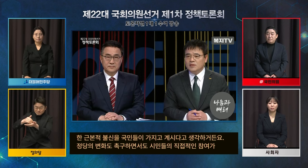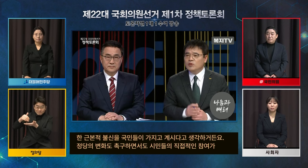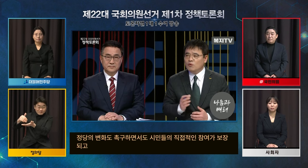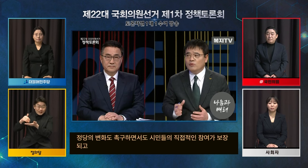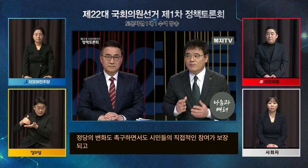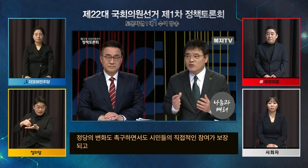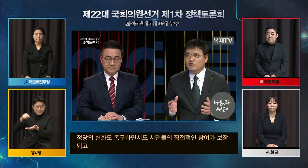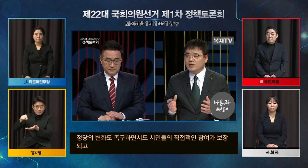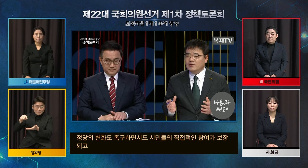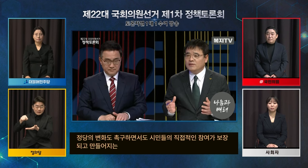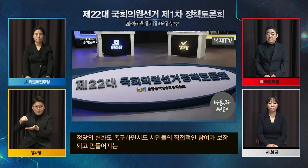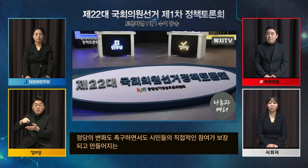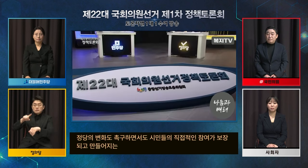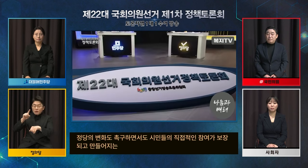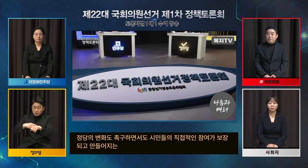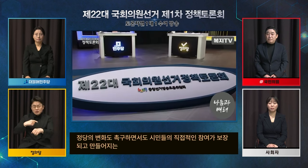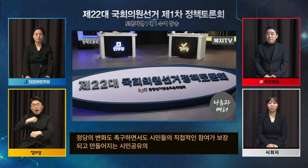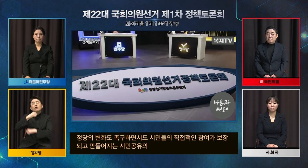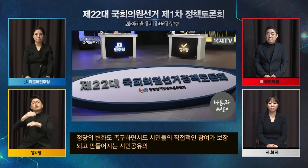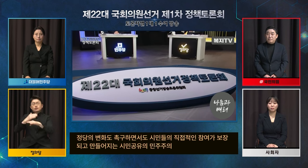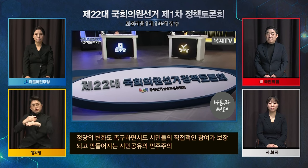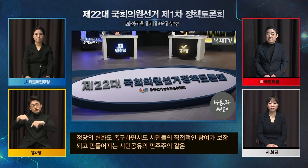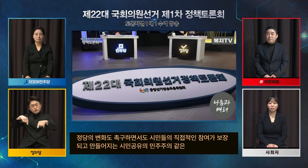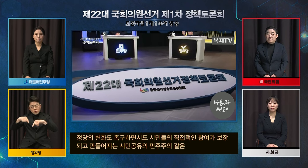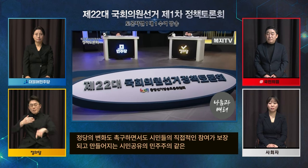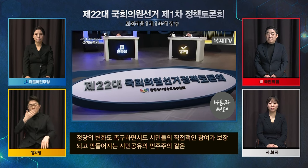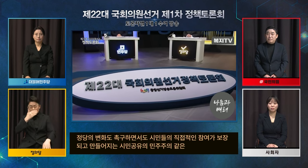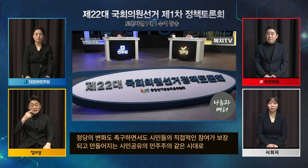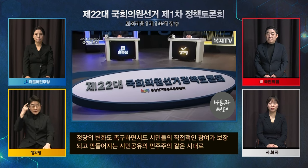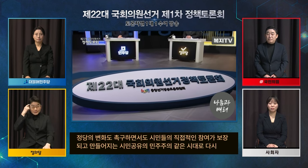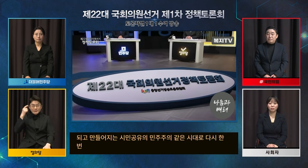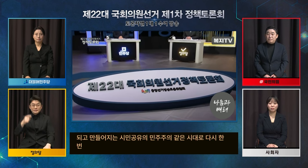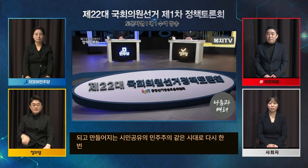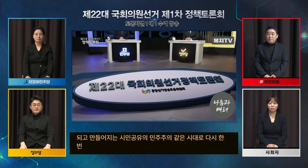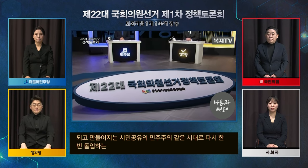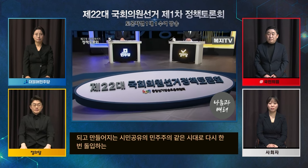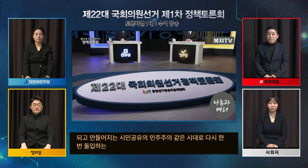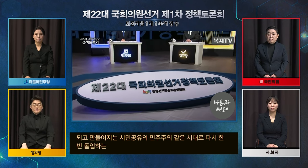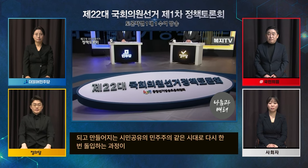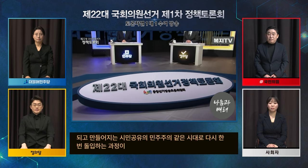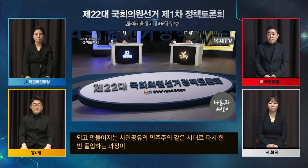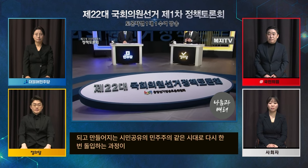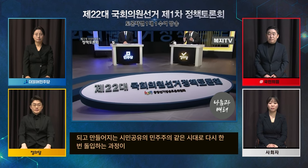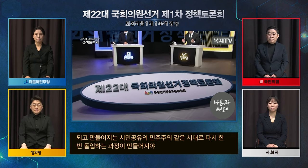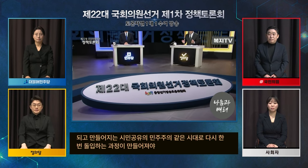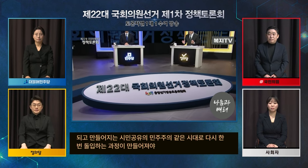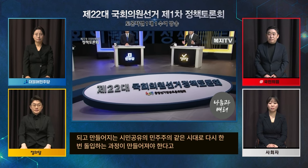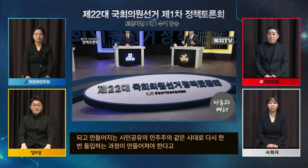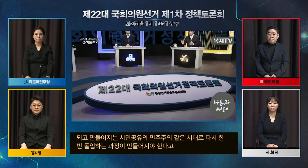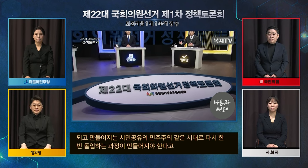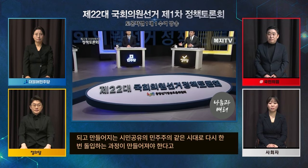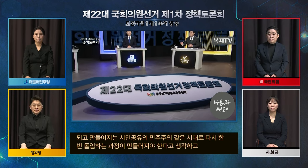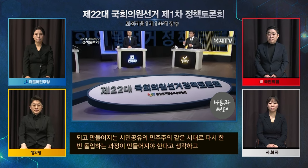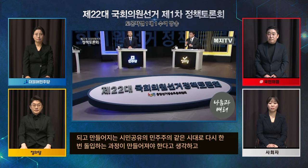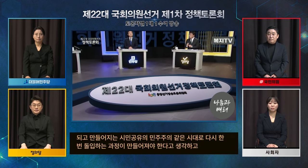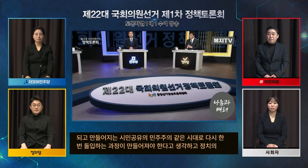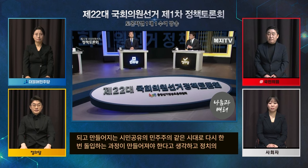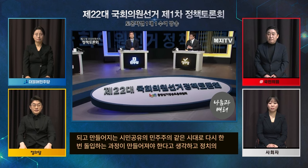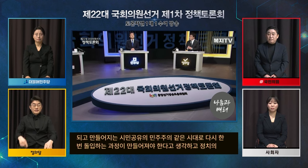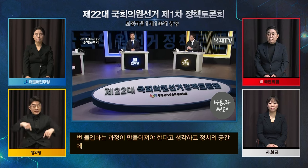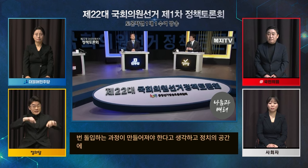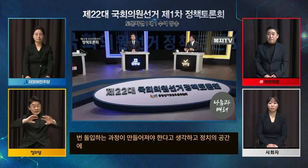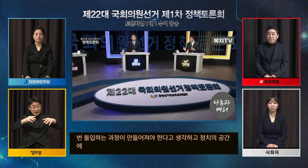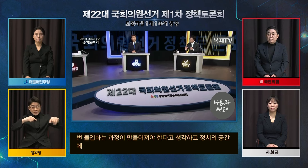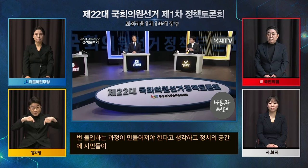시민 공유의 민주주의 같은 시대로 다시 한번 돌입하는 그런 과정이 만들어진다고 생각하고 정치의 공간에 시민들이 직접